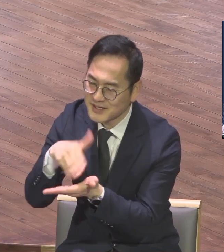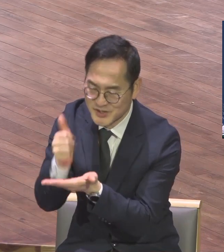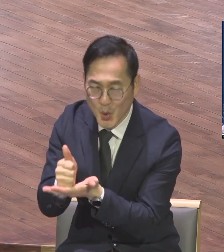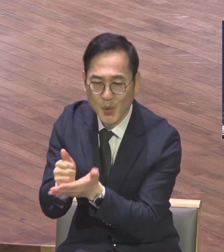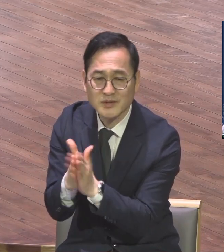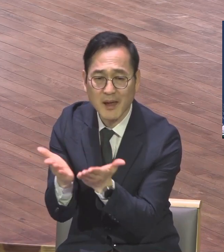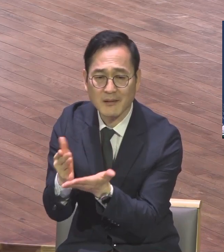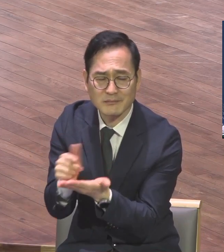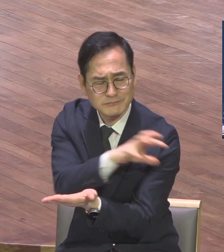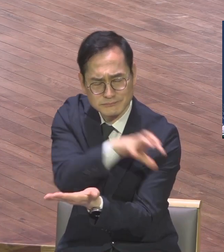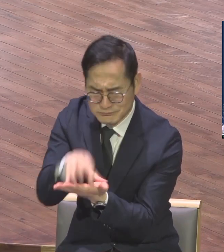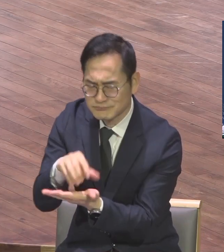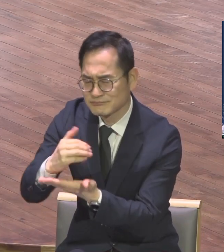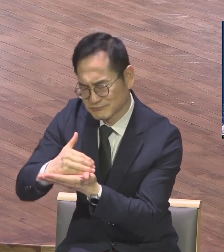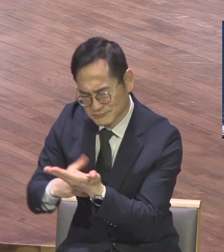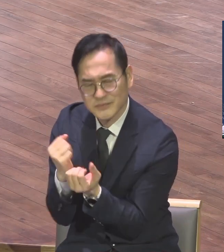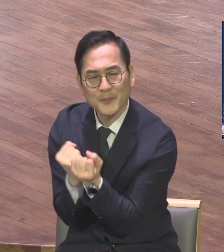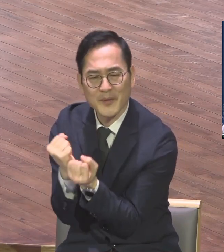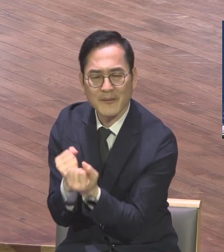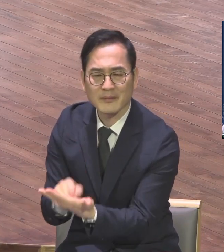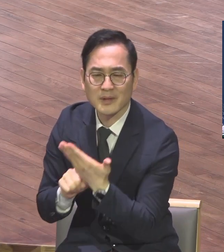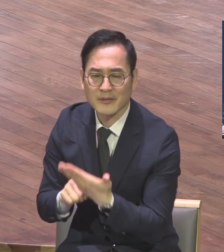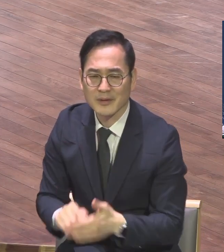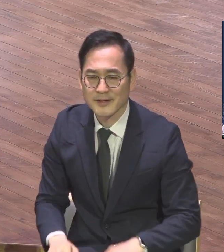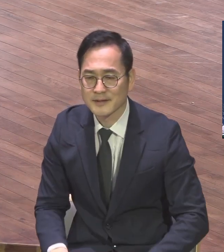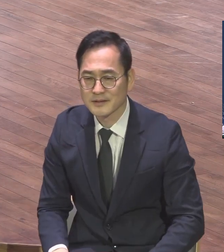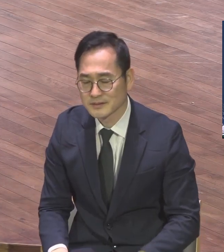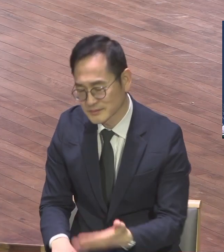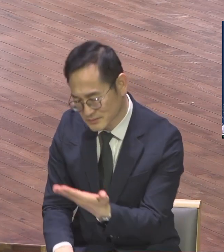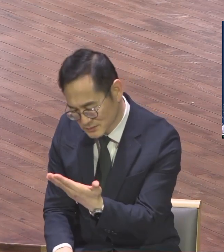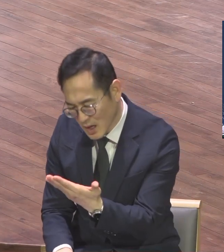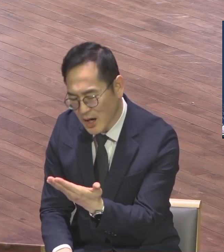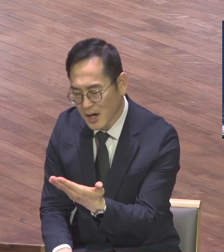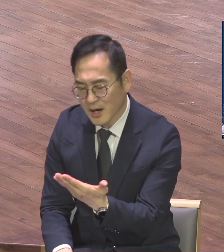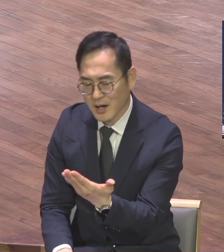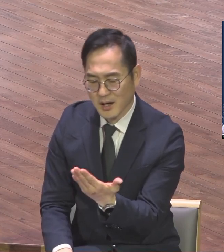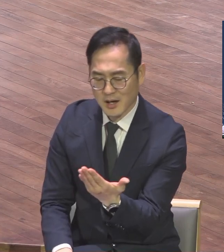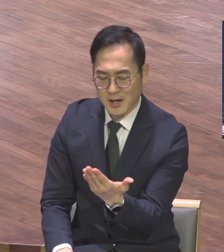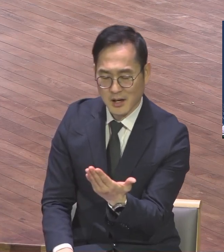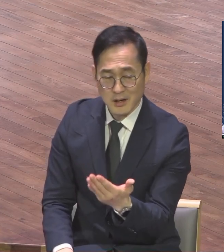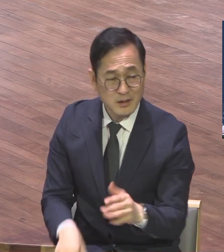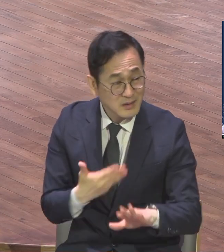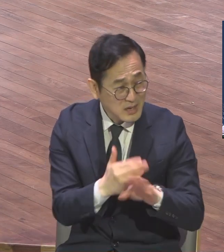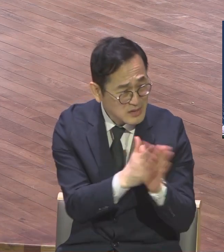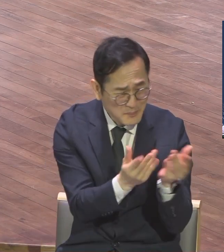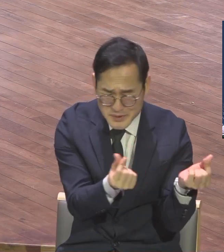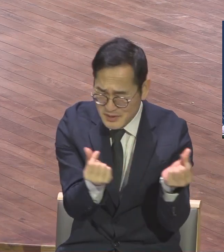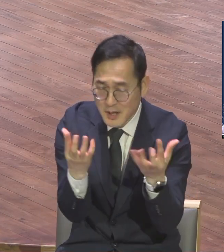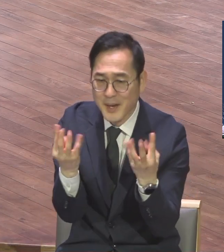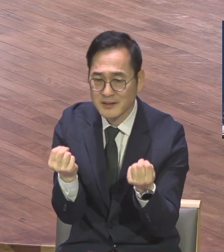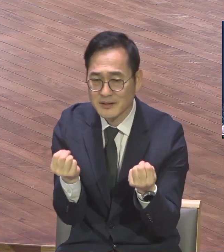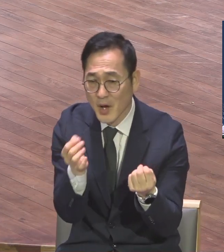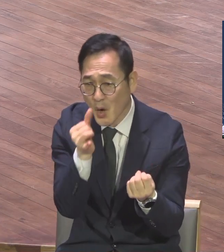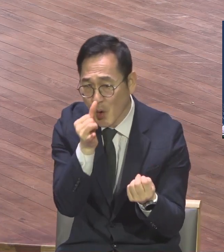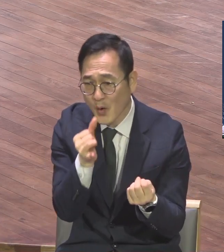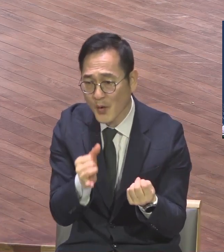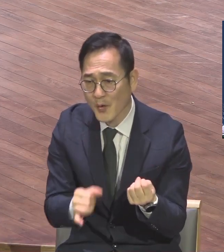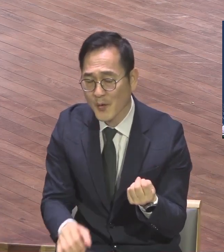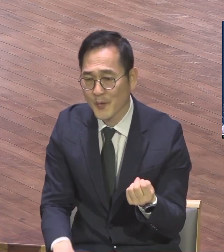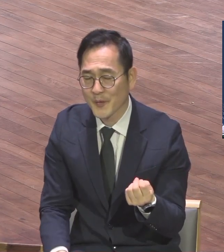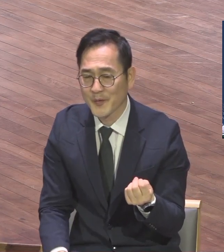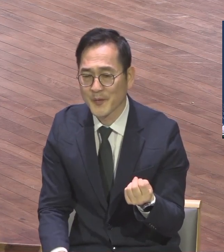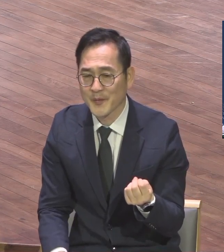물론 그런 관점의 성경을 많이 봐왔고 또 그런 관점을 쓴 책도 있어요. 없는 건 아니야. 톰슨 주서인가 보면 그런 게